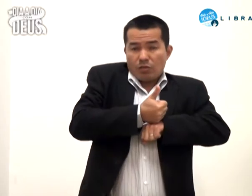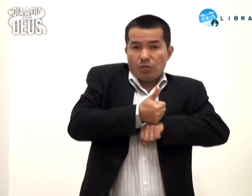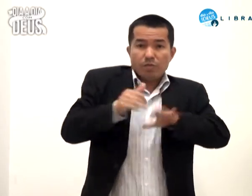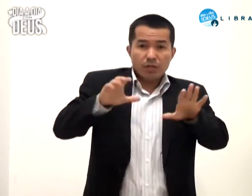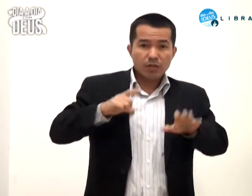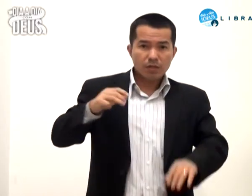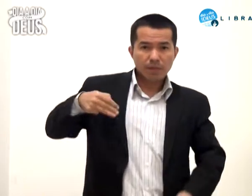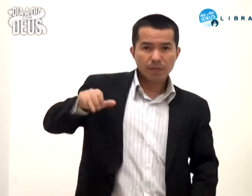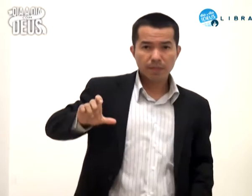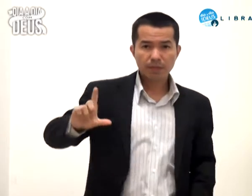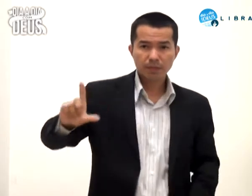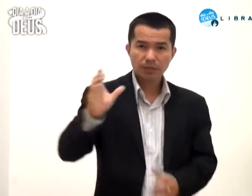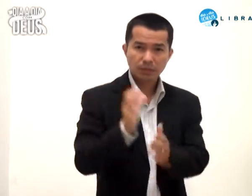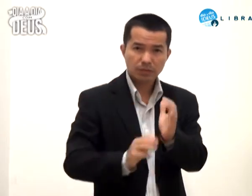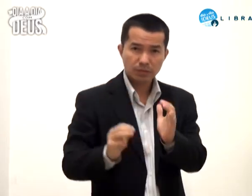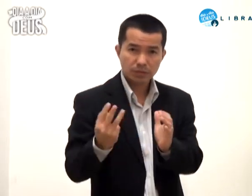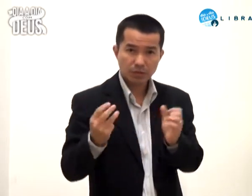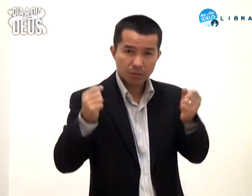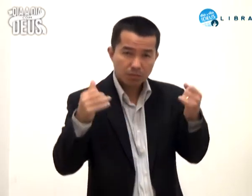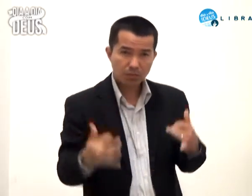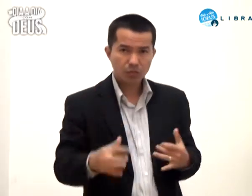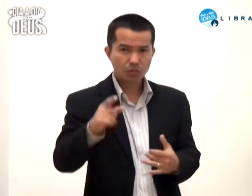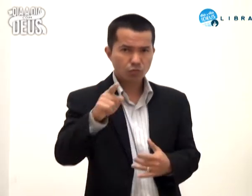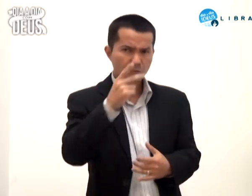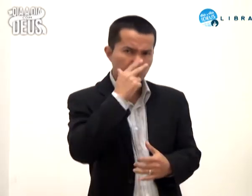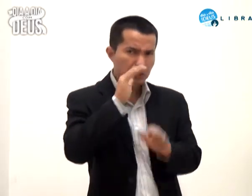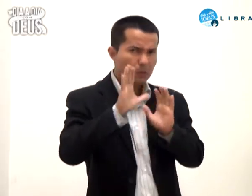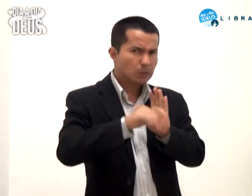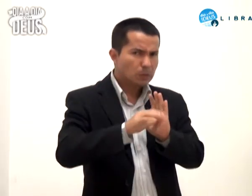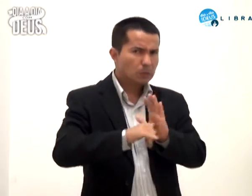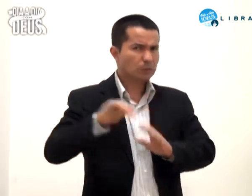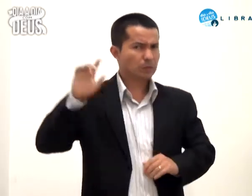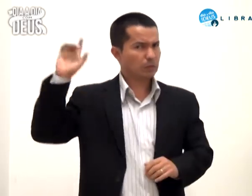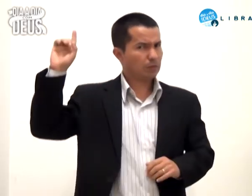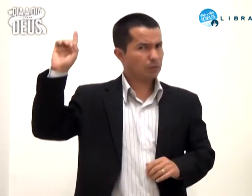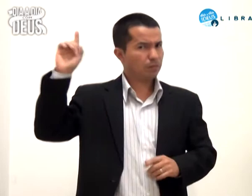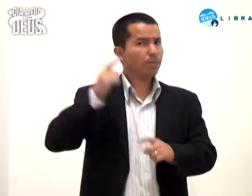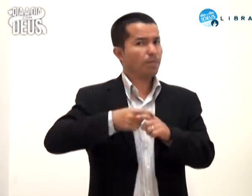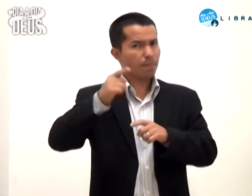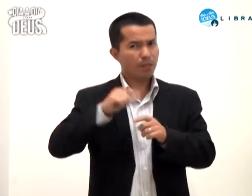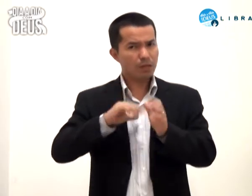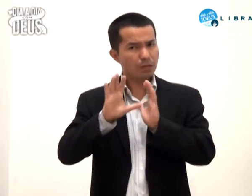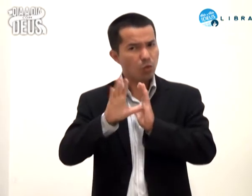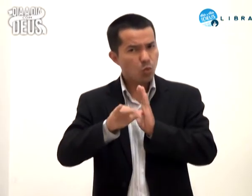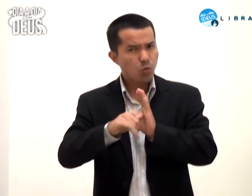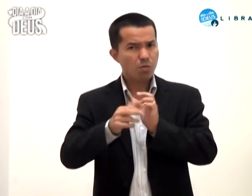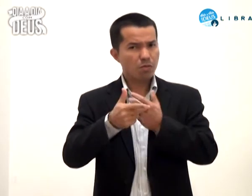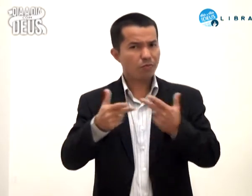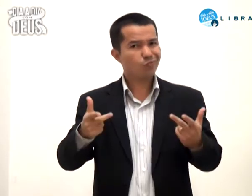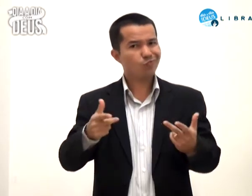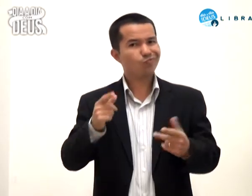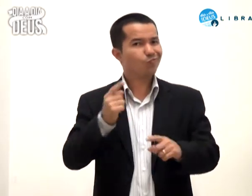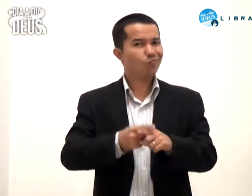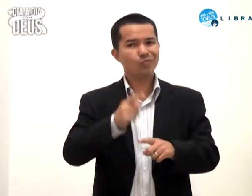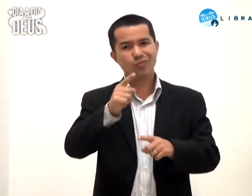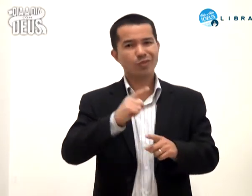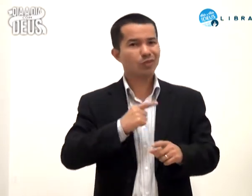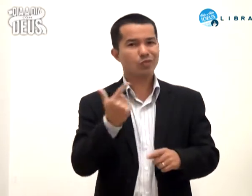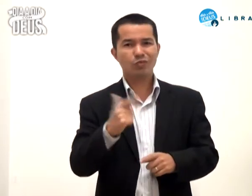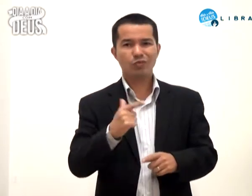na Bíblia, em Malaquias 3, vai chamar você de ladrão, porque você está roubando o que não é teu, está pegando aquilo que não